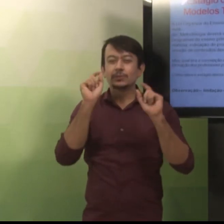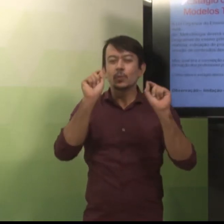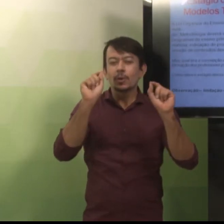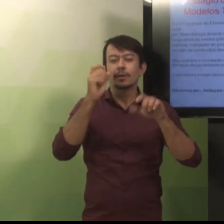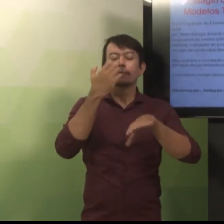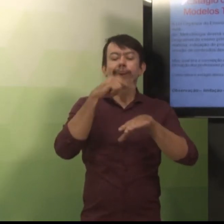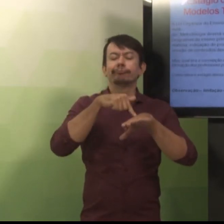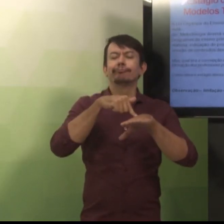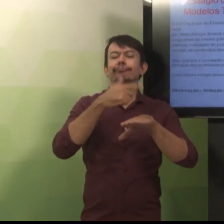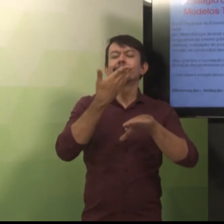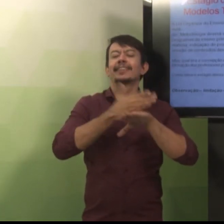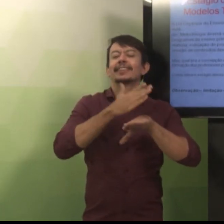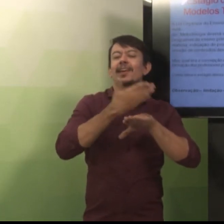Então, aqui nós temos o estágio